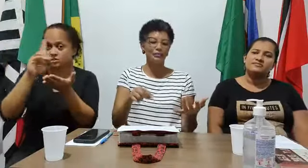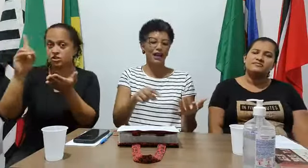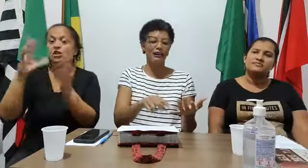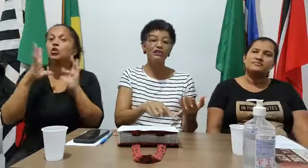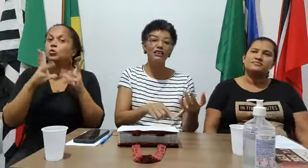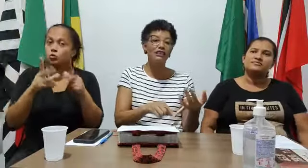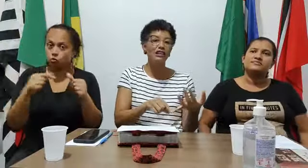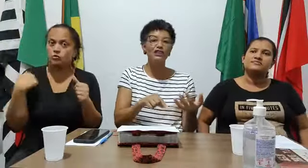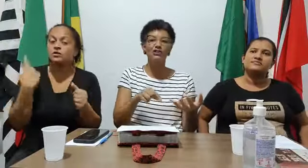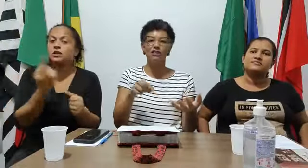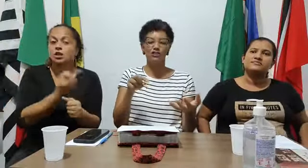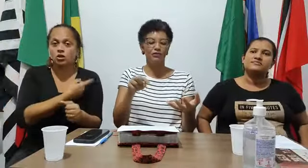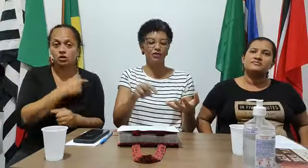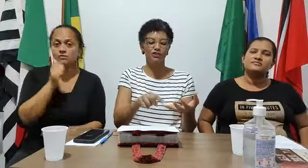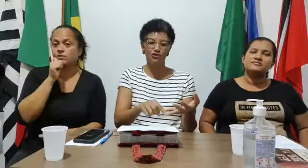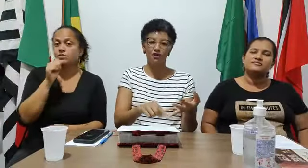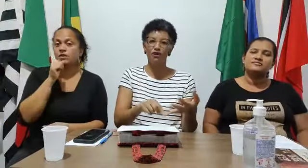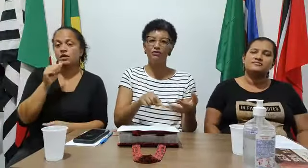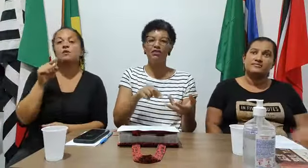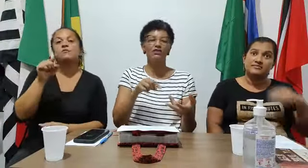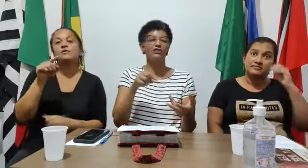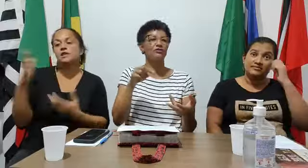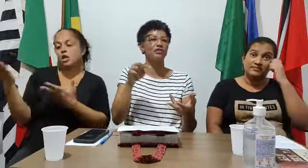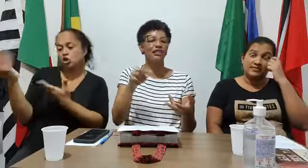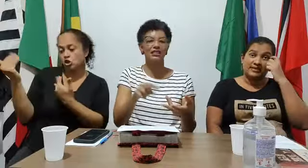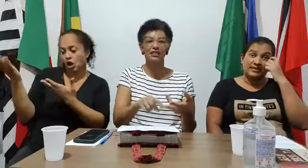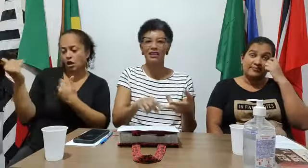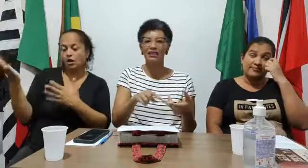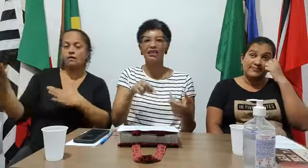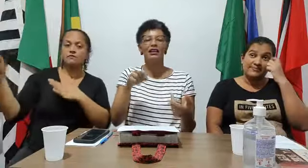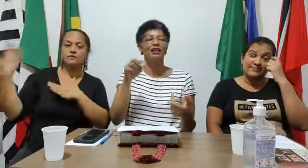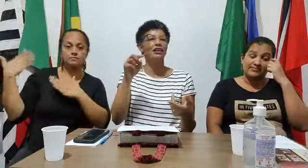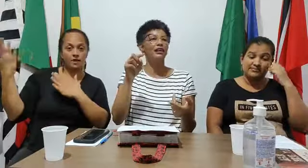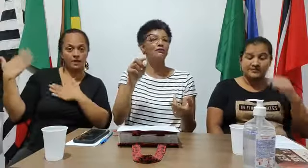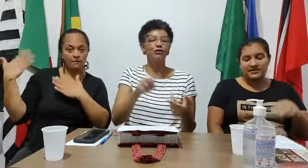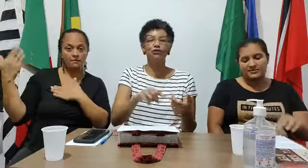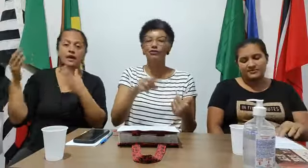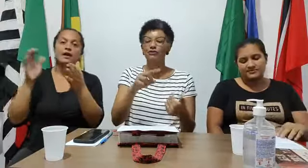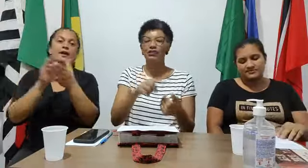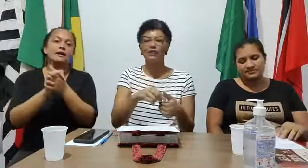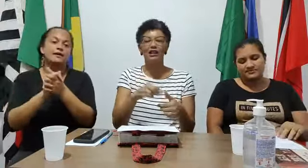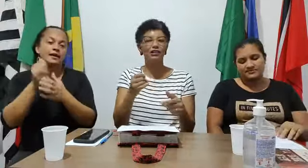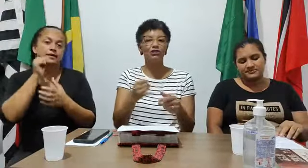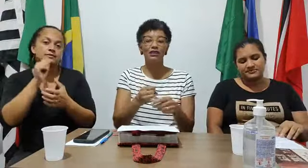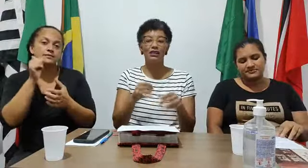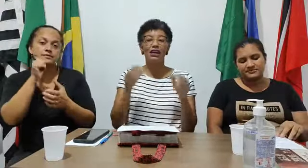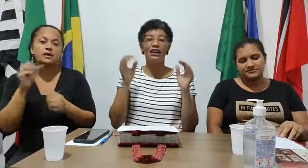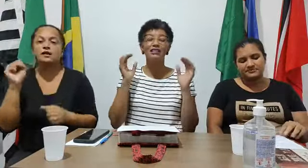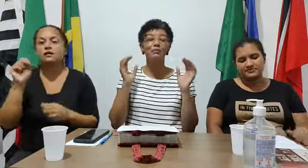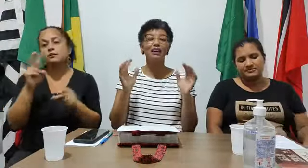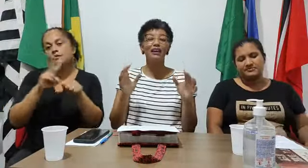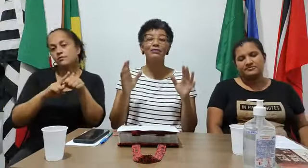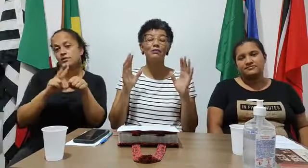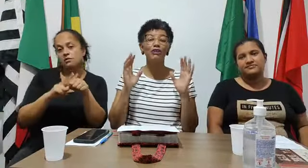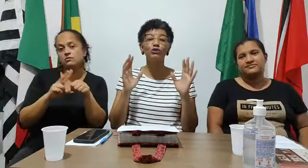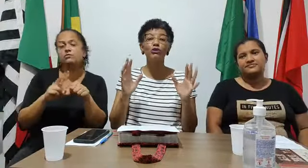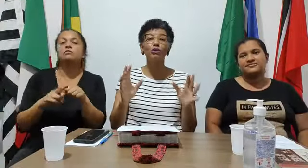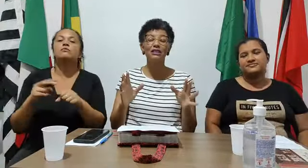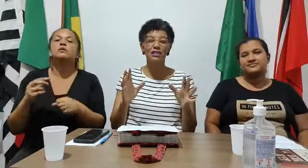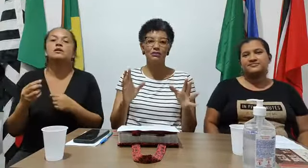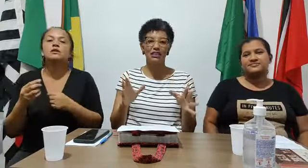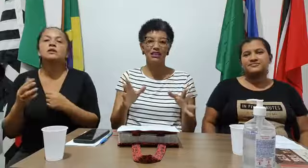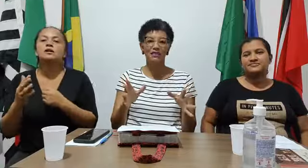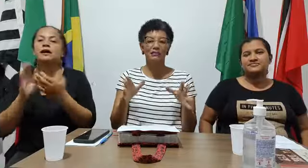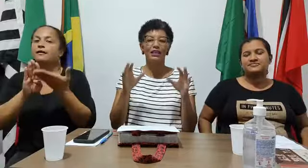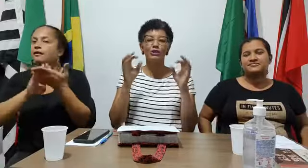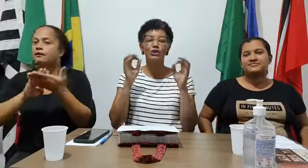você adolescente, seja você jovem, seja você casada, viúva, divorciada, idosa. Essa palavra é para todas